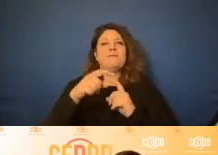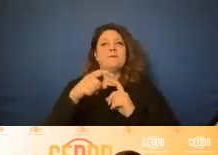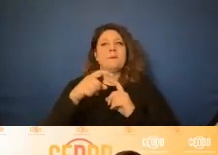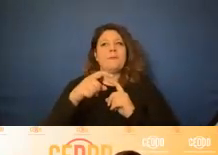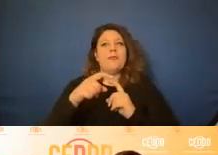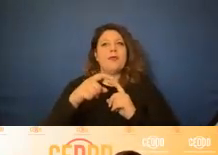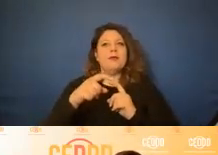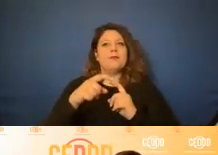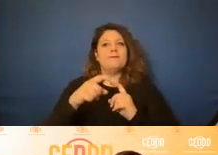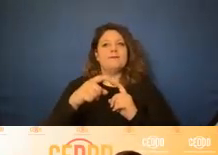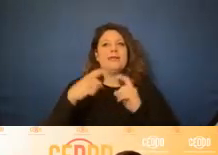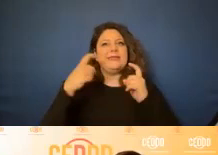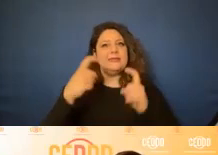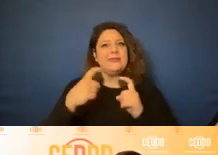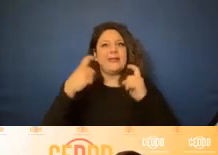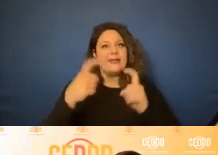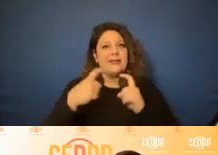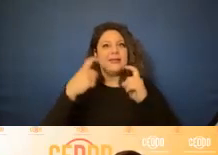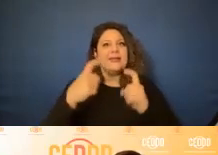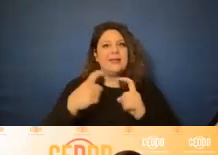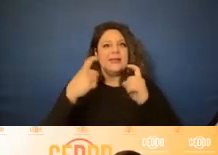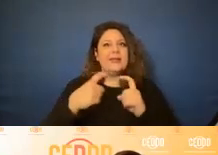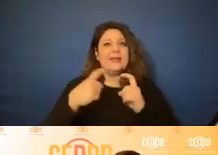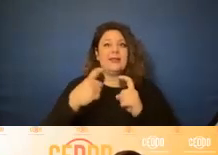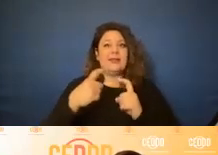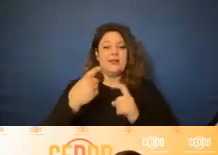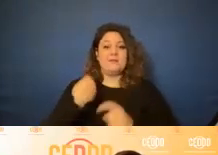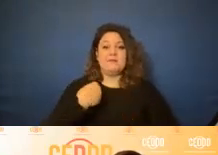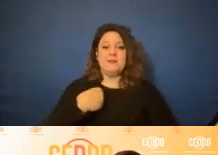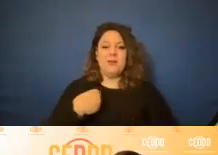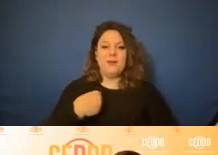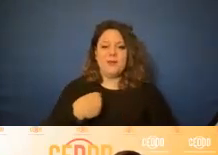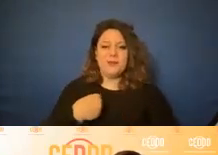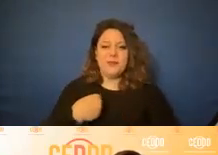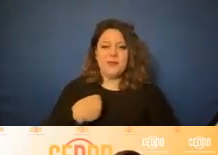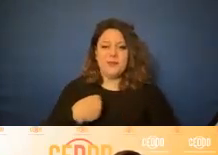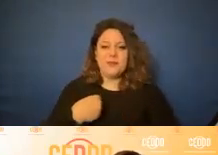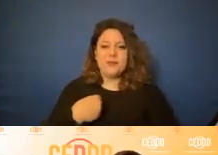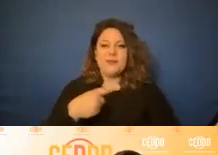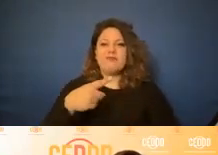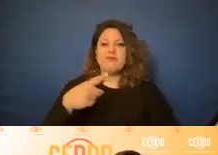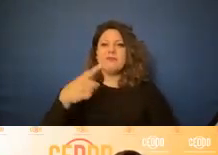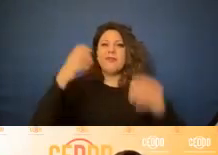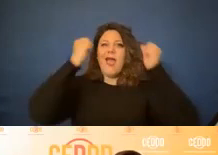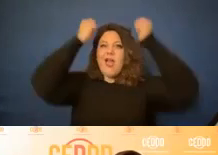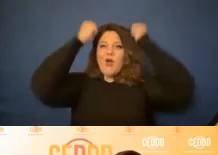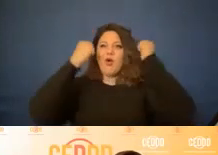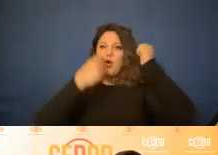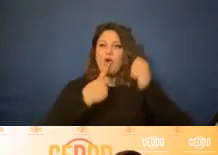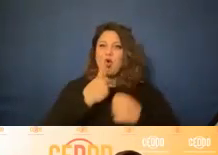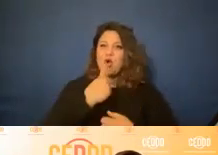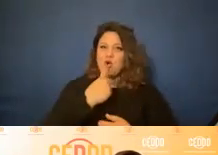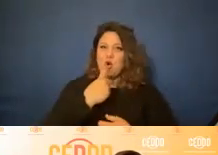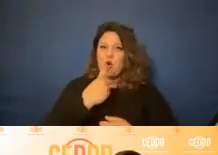hemos adivinado el título del vídeo, se llama Pelirrojo, por eso se pone el gorro rojo, ¿no? Una forma de reírse de esa